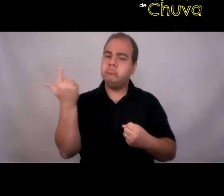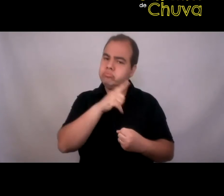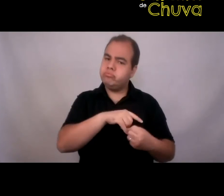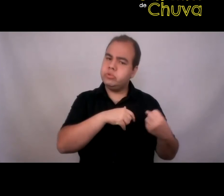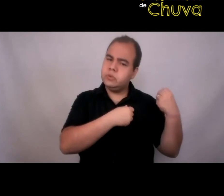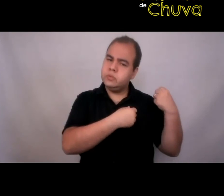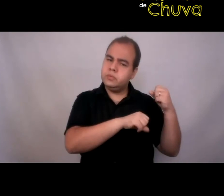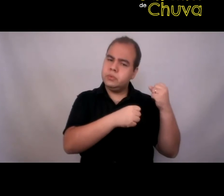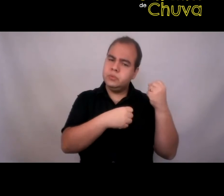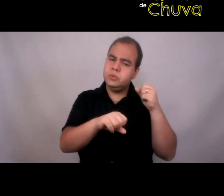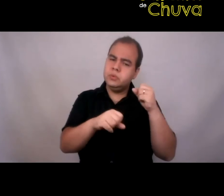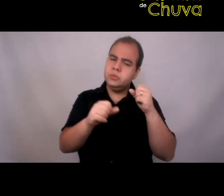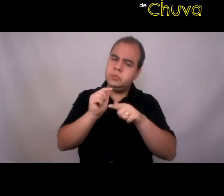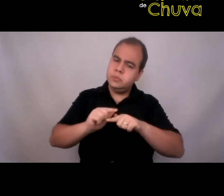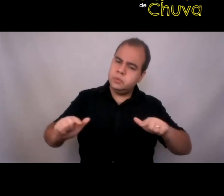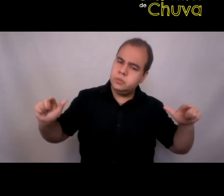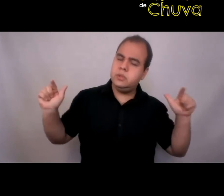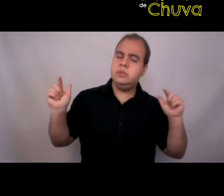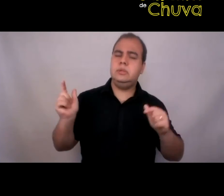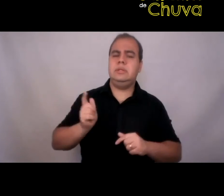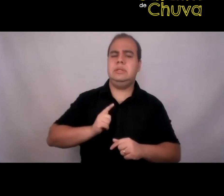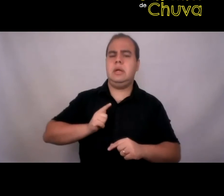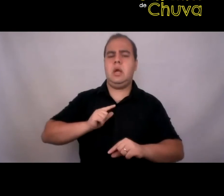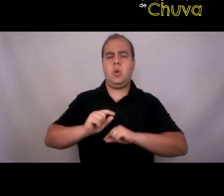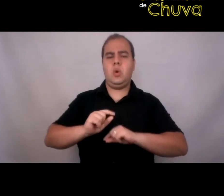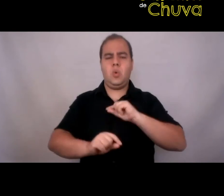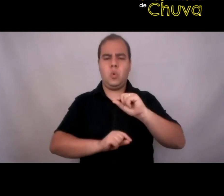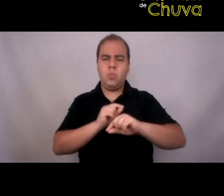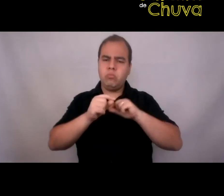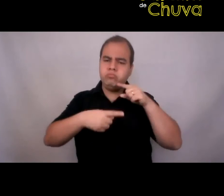em conjunto, né? Que tem um diálogo dessas equipes,